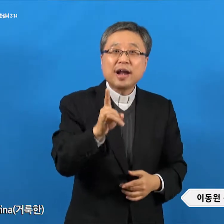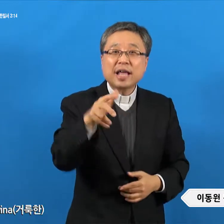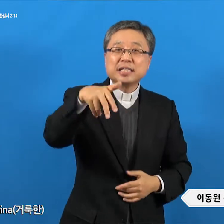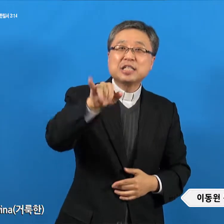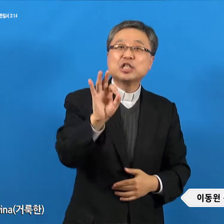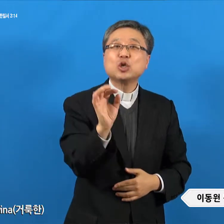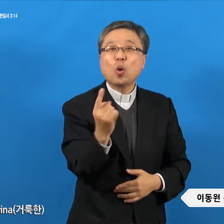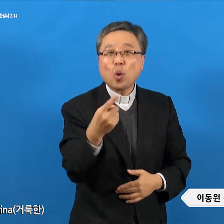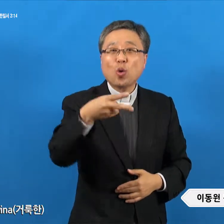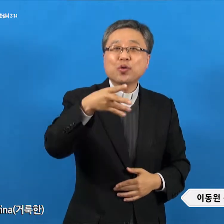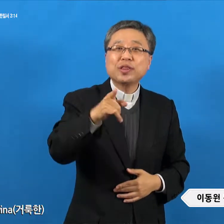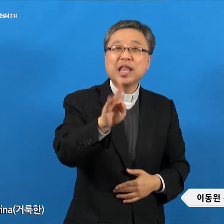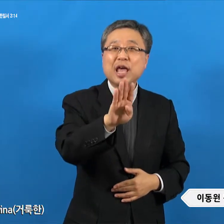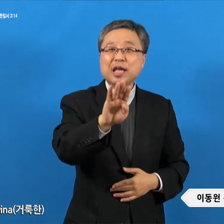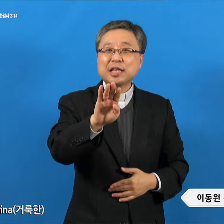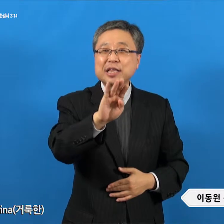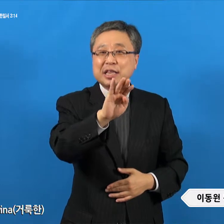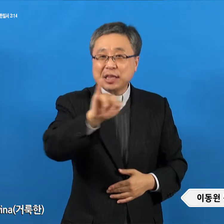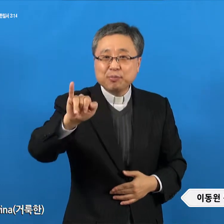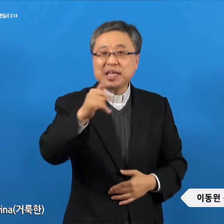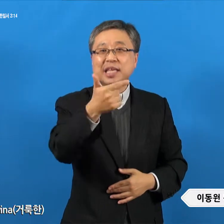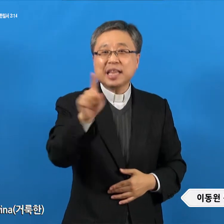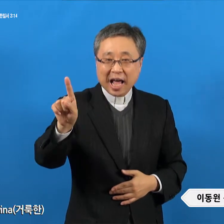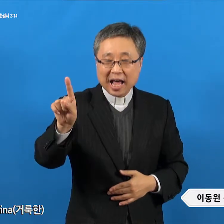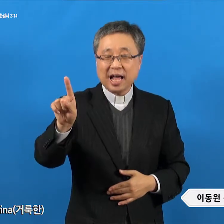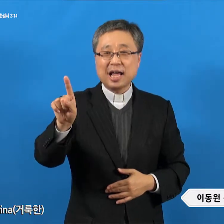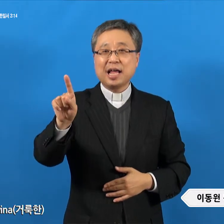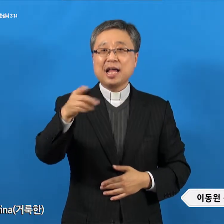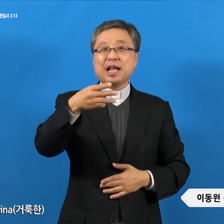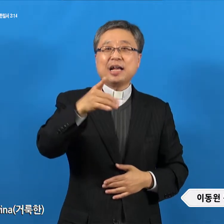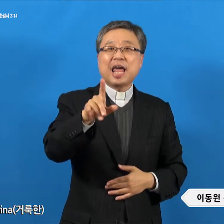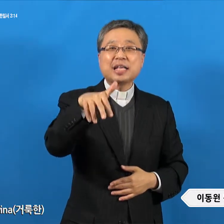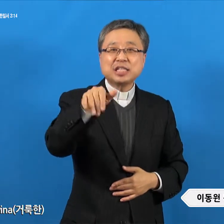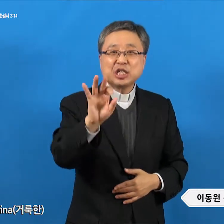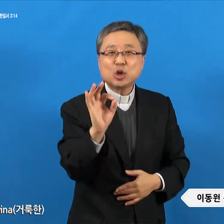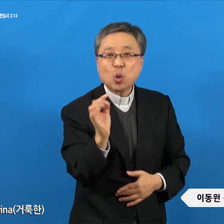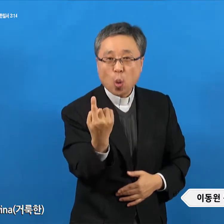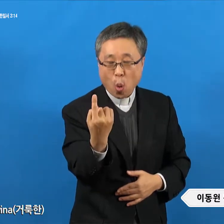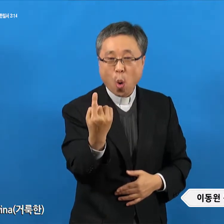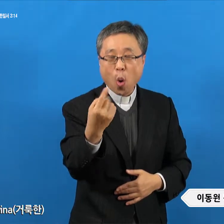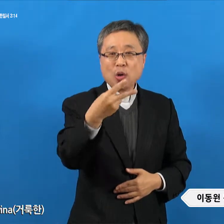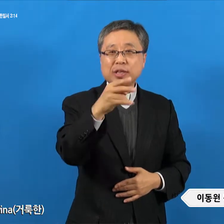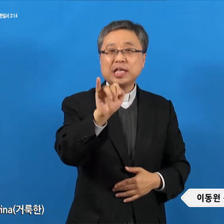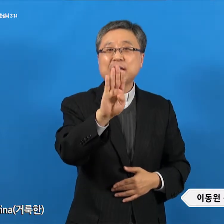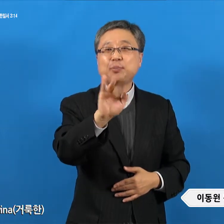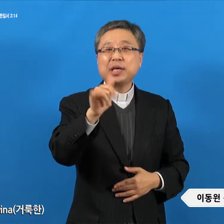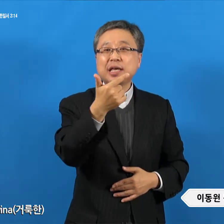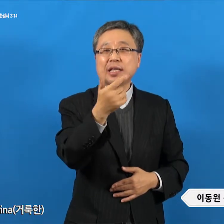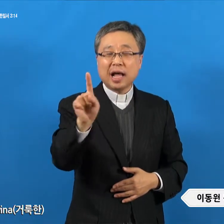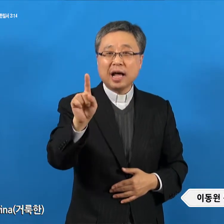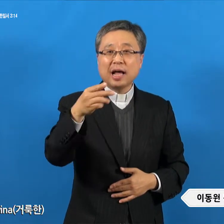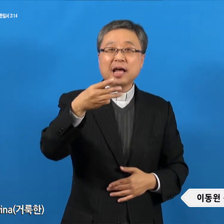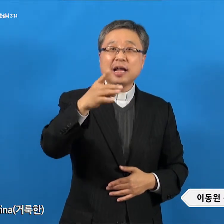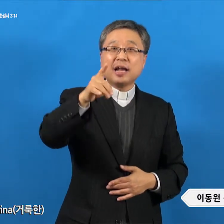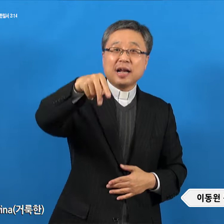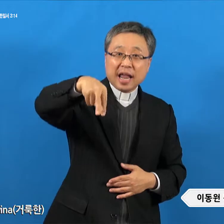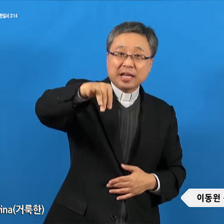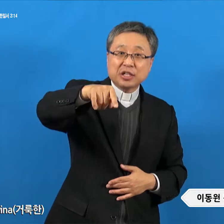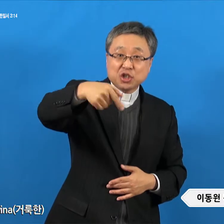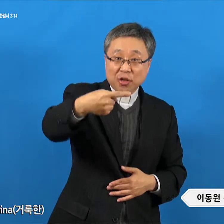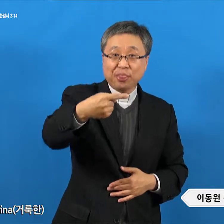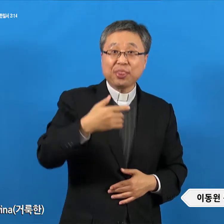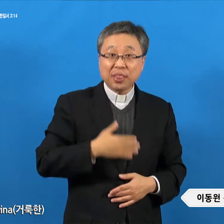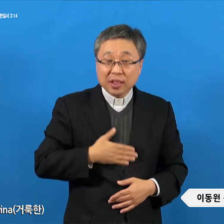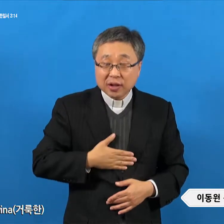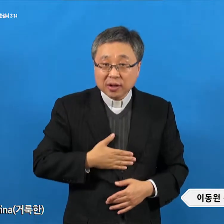디비나 이렇게 불렀어요. 렉치오 디비나. 렉치오라면 나전어인데 N자 붙이면 렉션, 리딩이라는